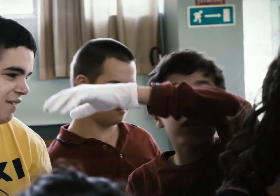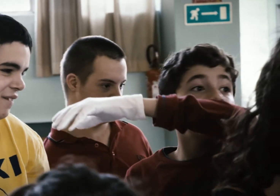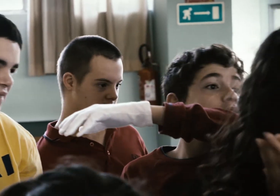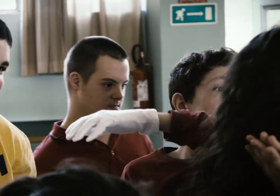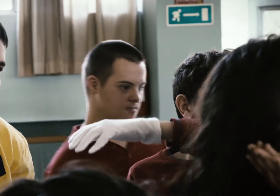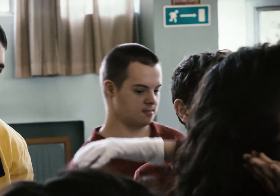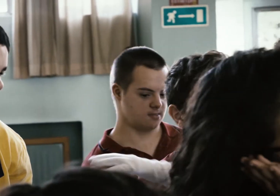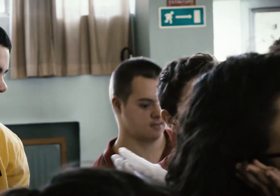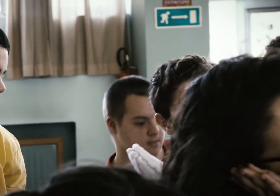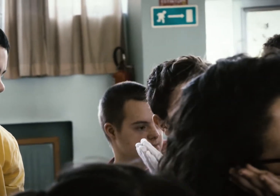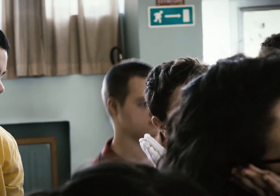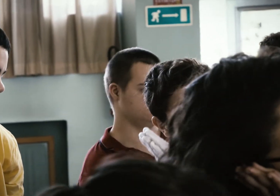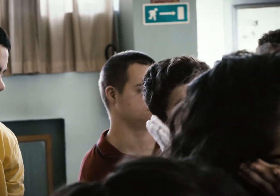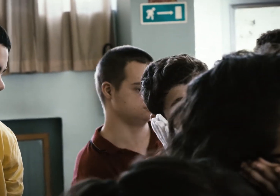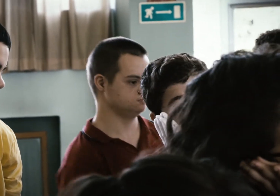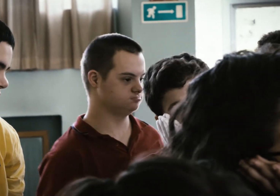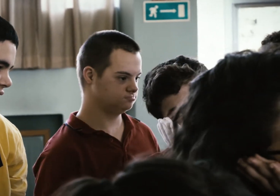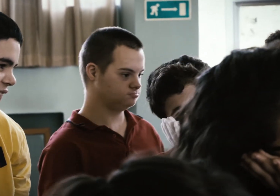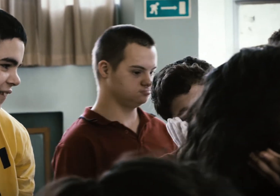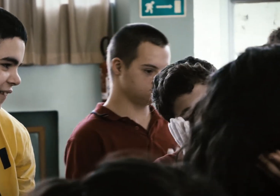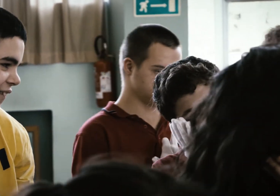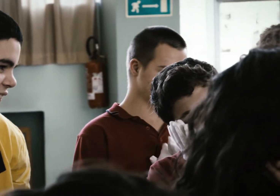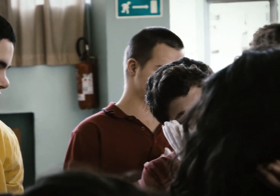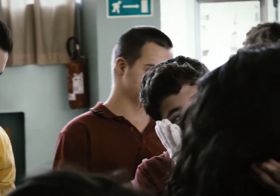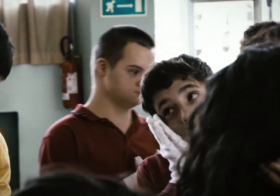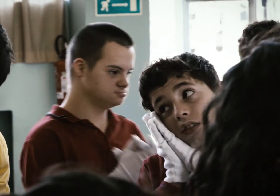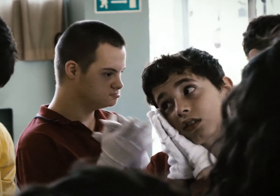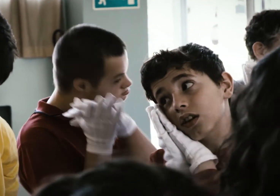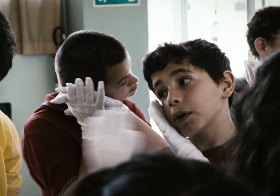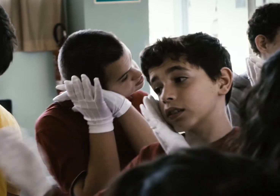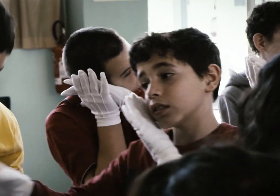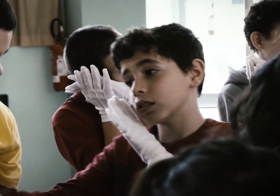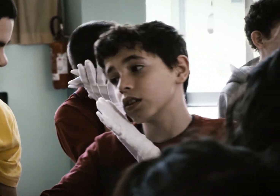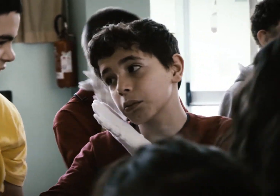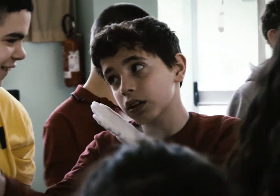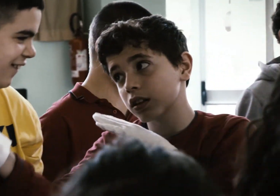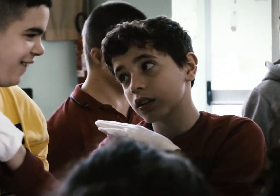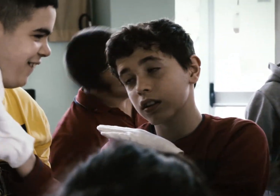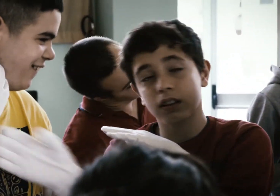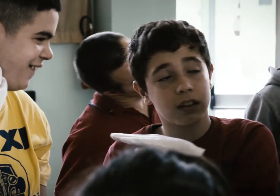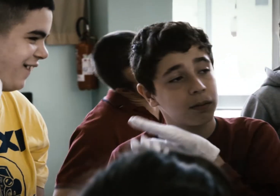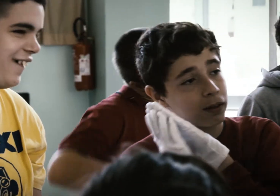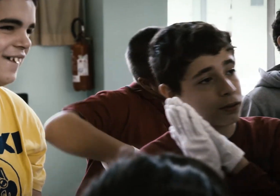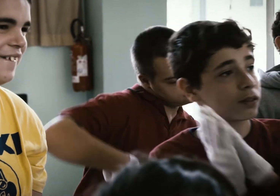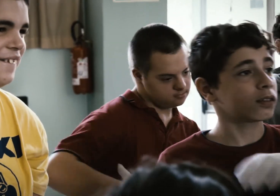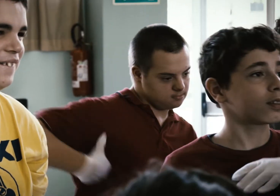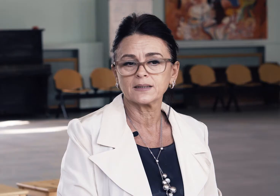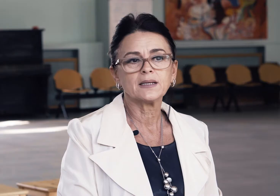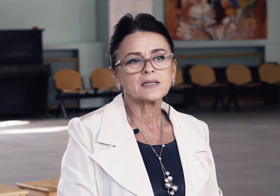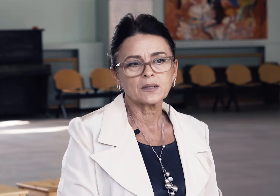comunque dalla loro e quindi imparano anche a gestirsi situazioni che magari pensavano di non poter mai incontrare nella vita. Sia per i